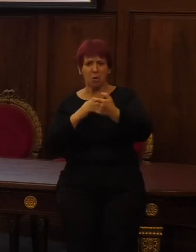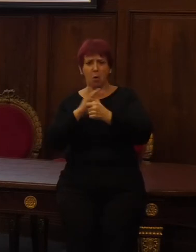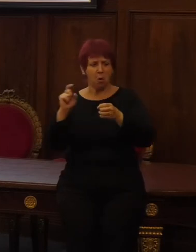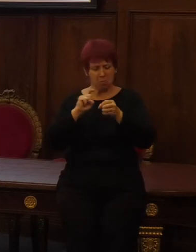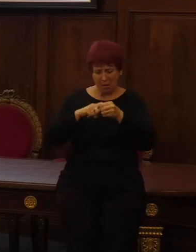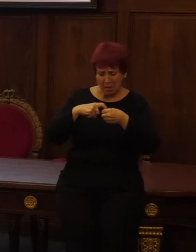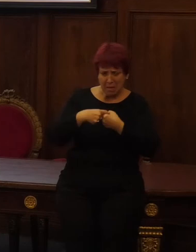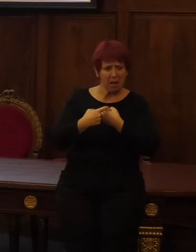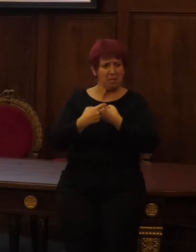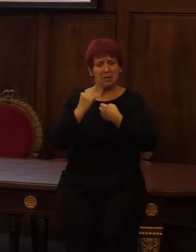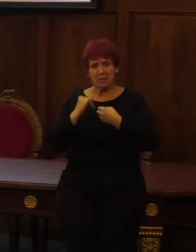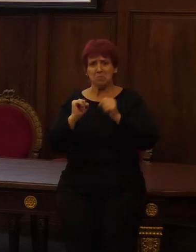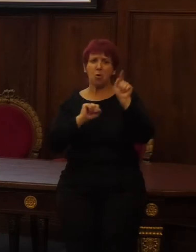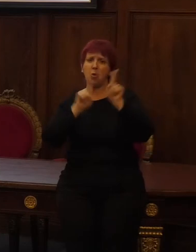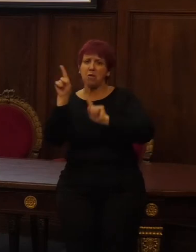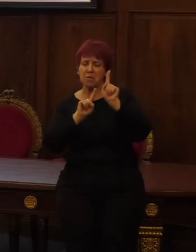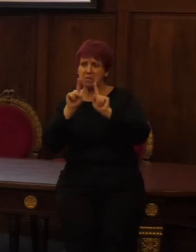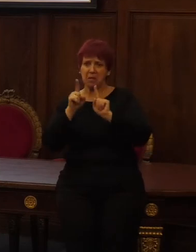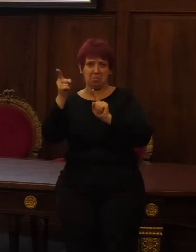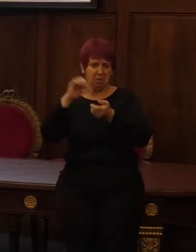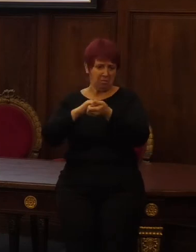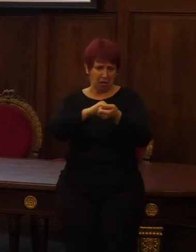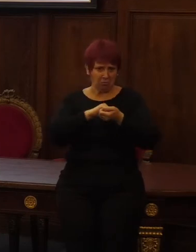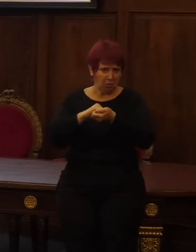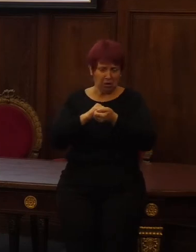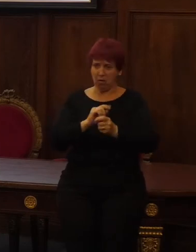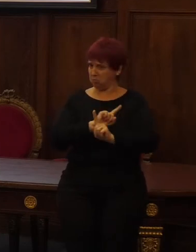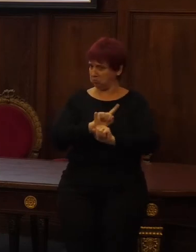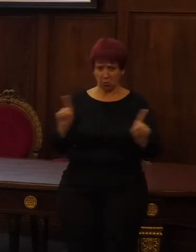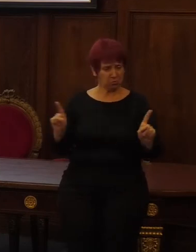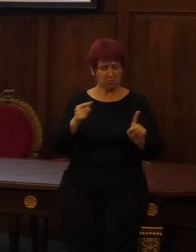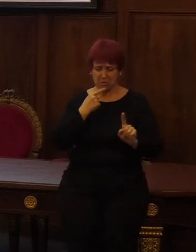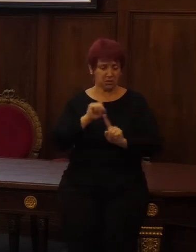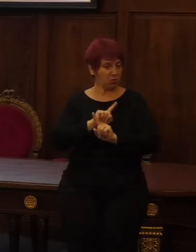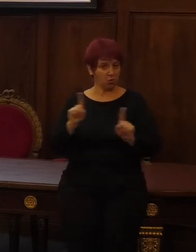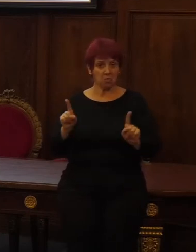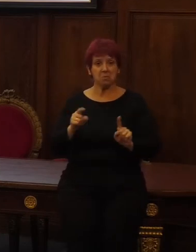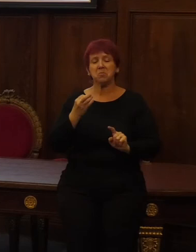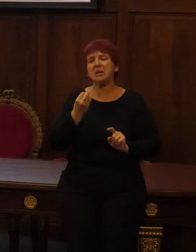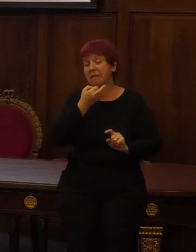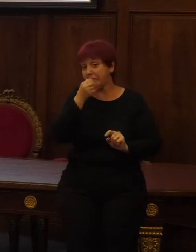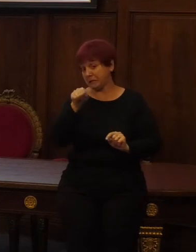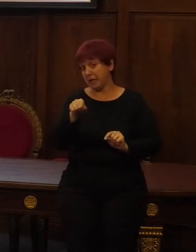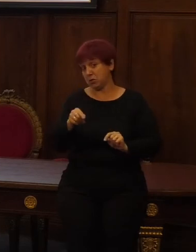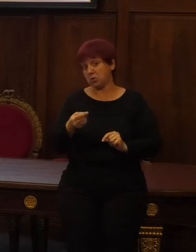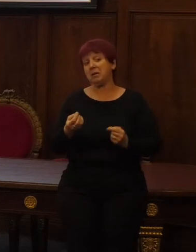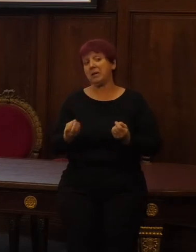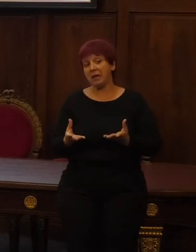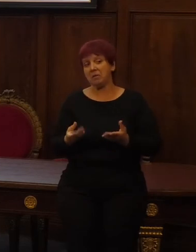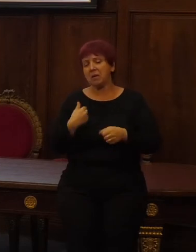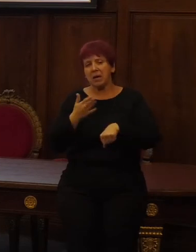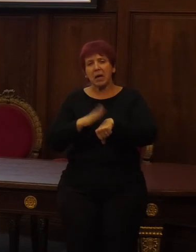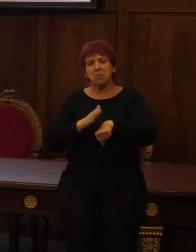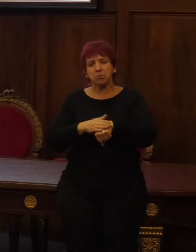o gremial, ni Universidad Católica Damas Antonio de Arroñaga. No lo es. ¿Qué digo con esto?